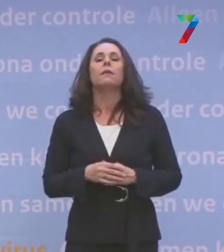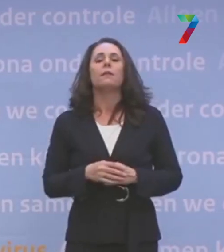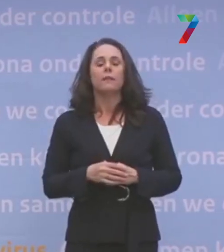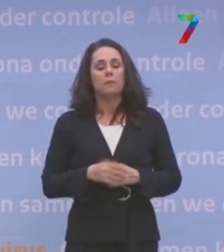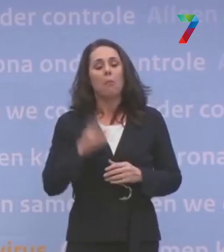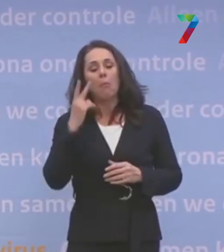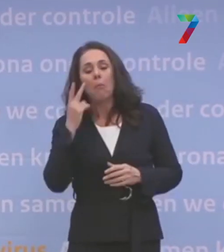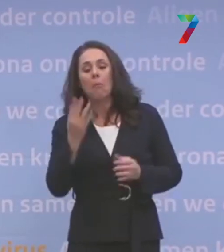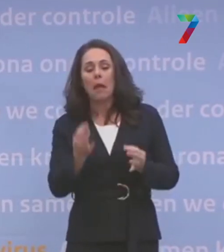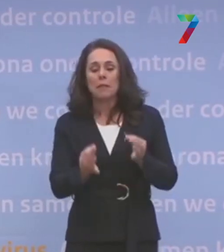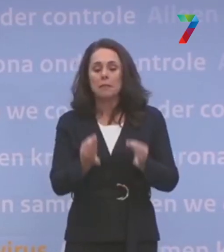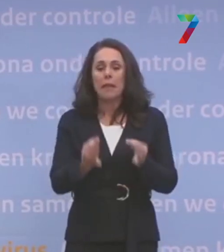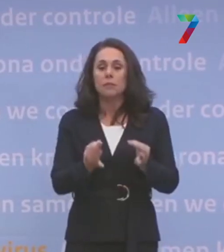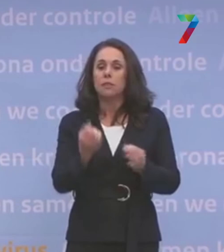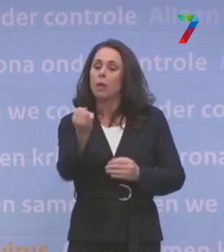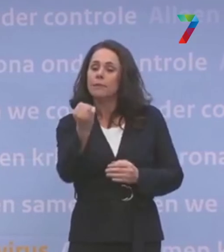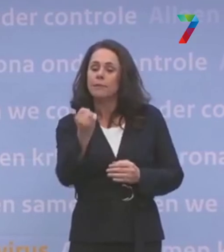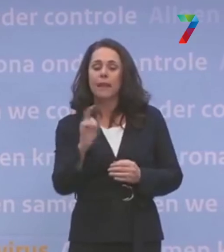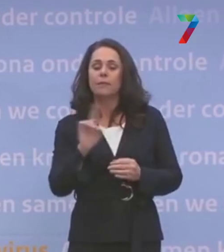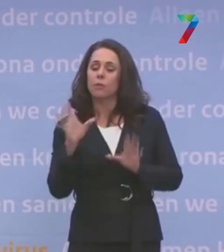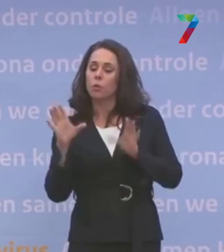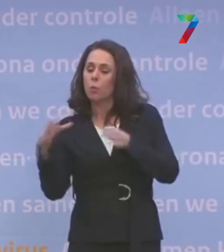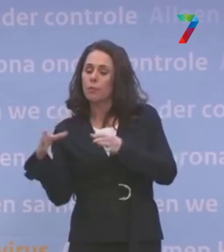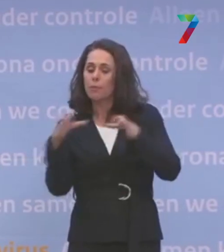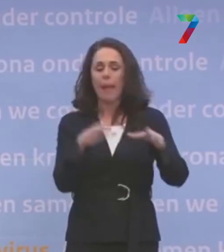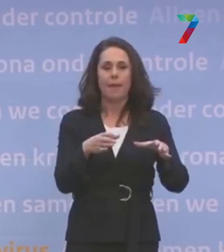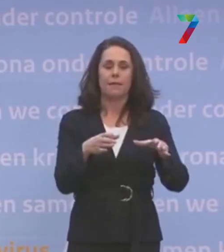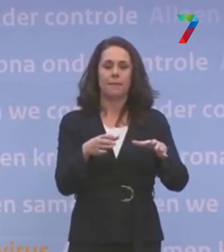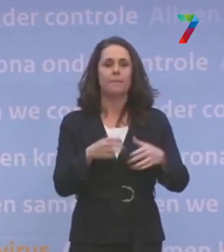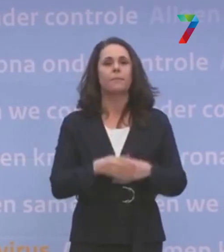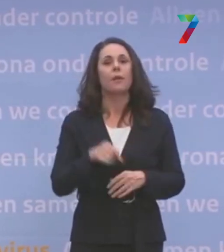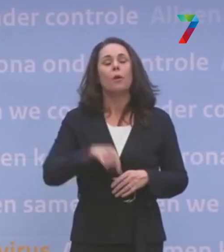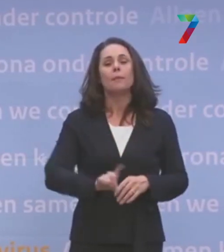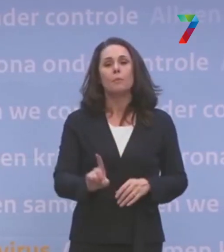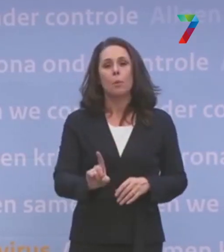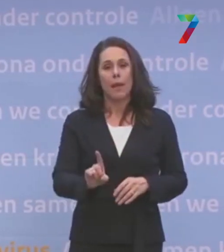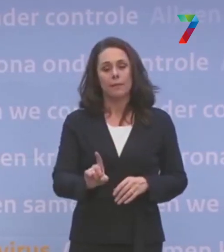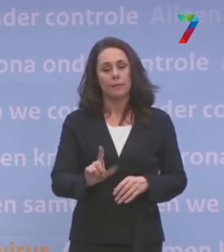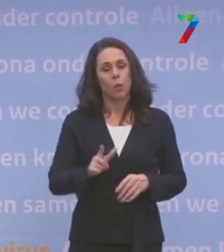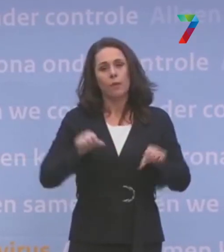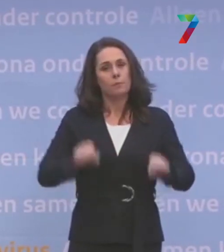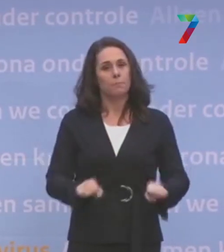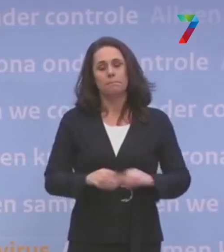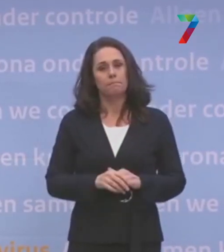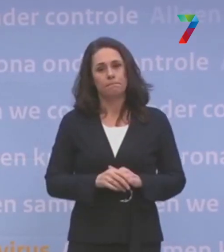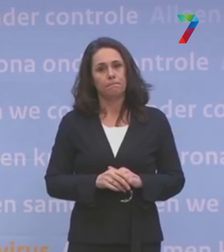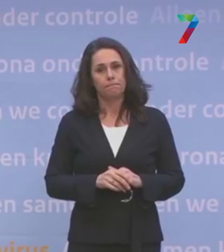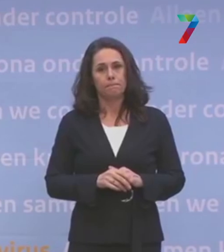de testcapaciteit welke groep je daarna ook weer kunt bijschakelen. Op dit moment is daar nog geen besluit over.